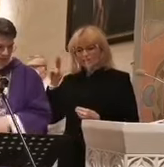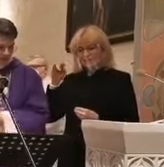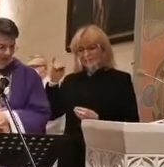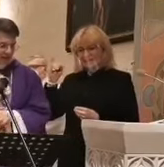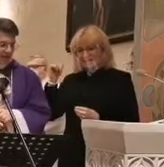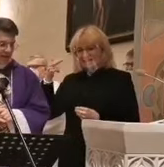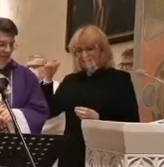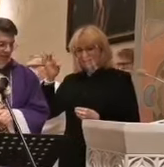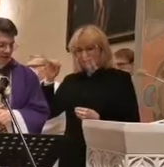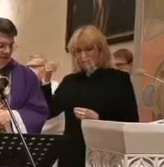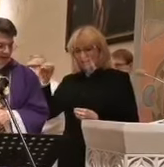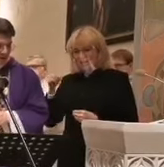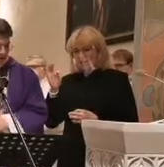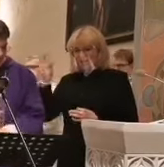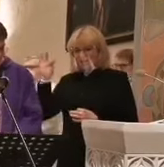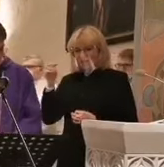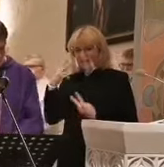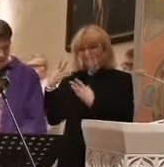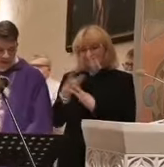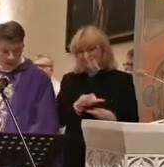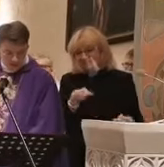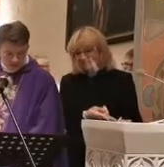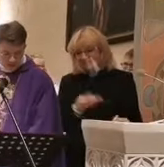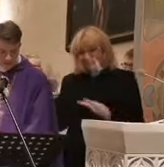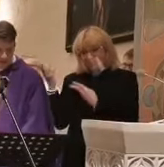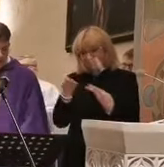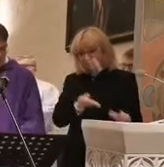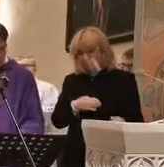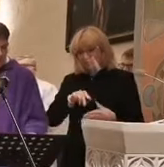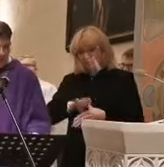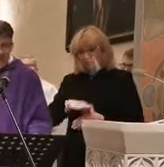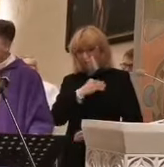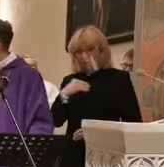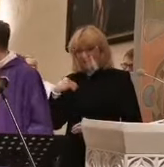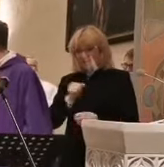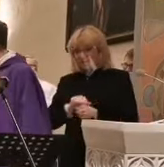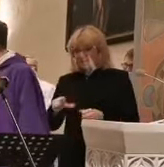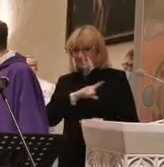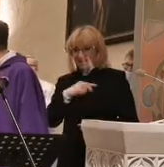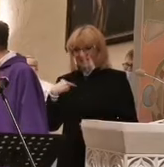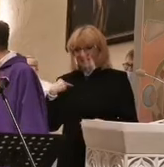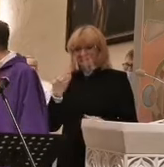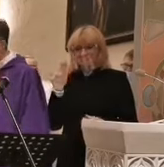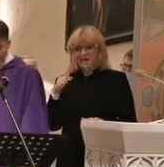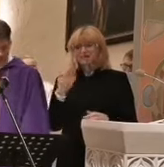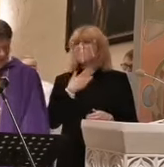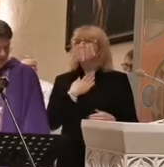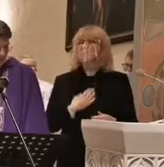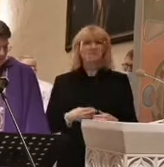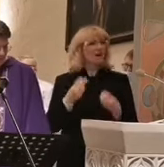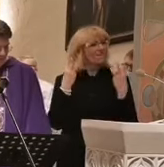la tua visita in Polonia è molto bella e importante per noi.